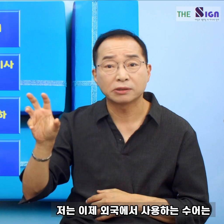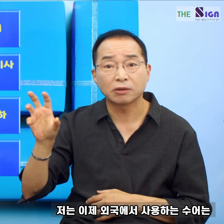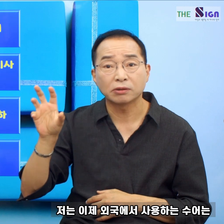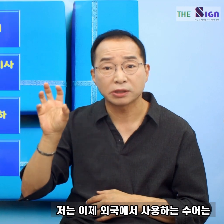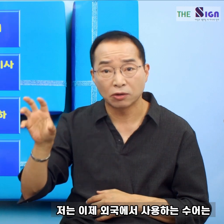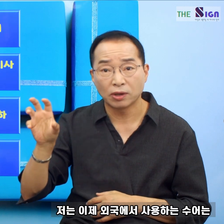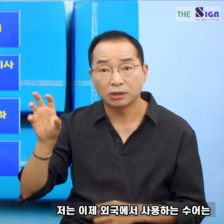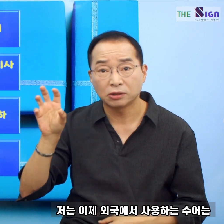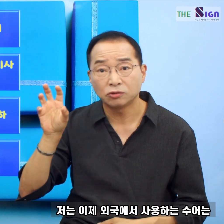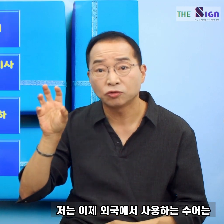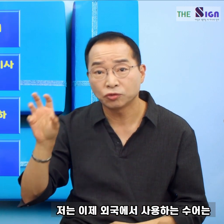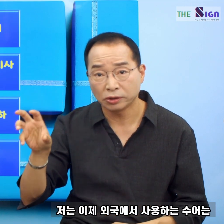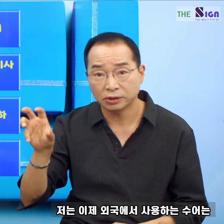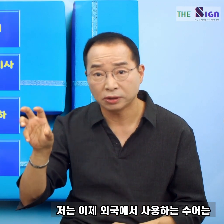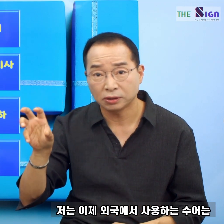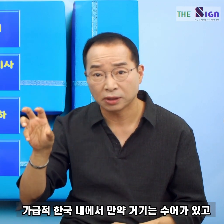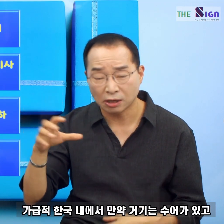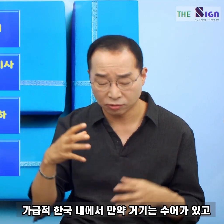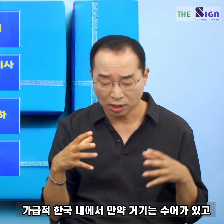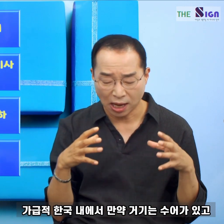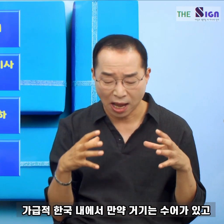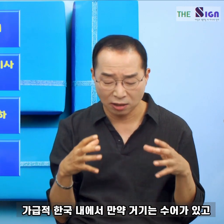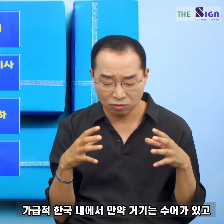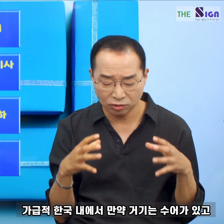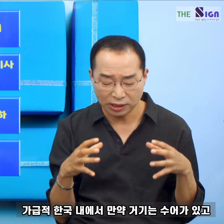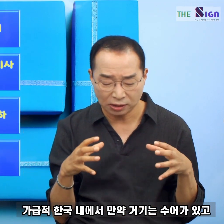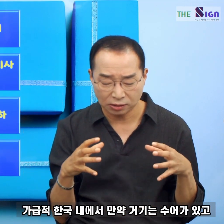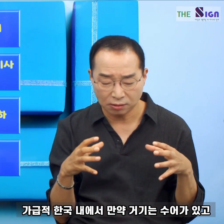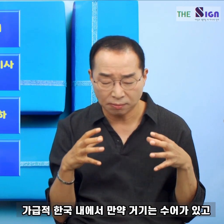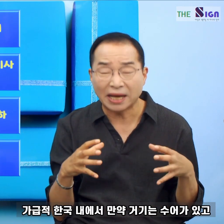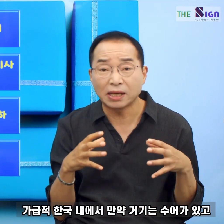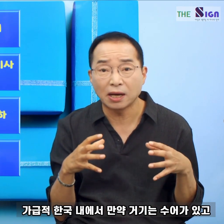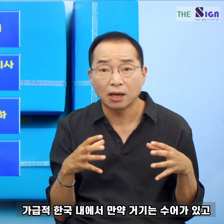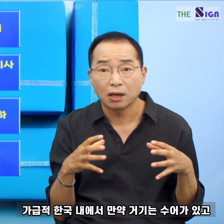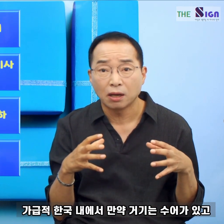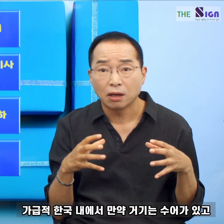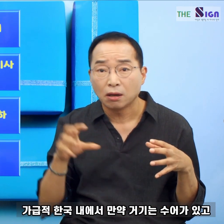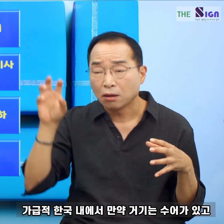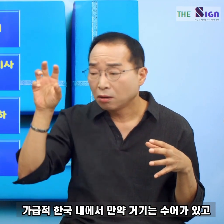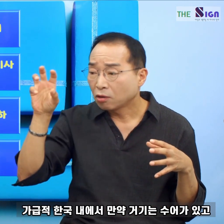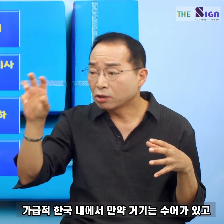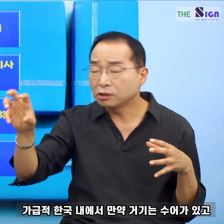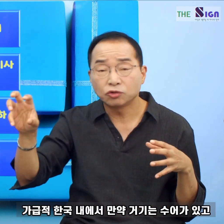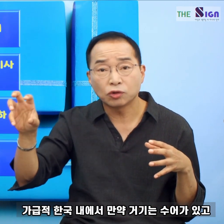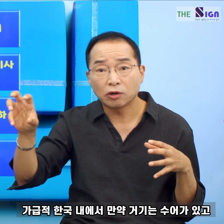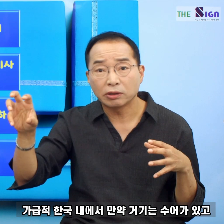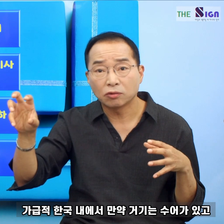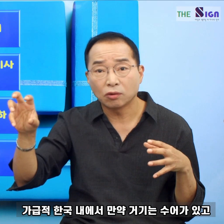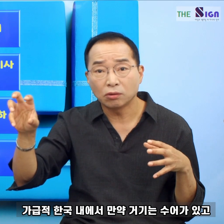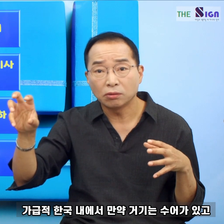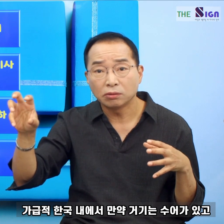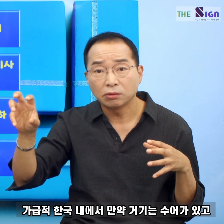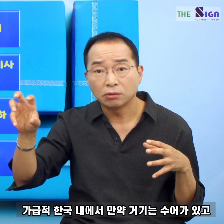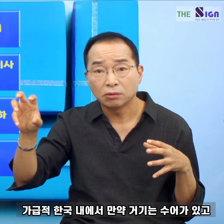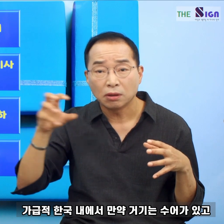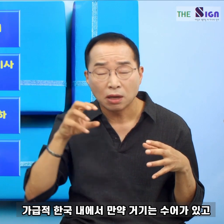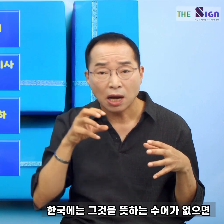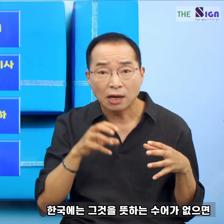외국에서 사용하는 수어는 각종 한국 내에서 만약 거기는 수어가 있고